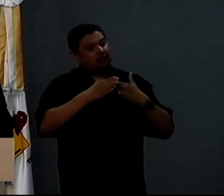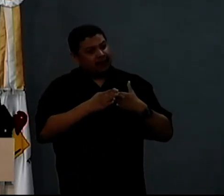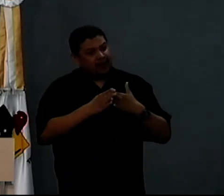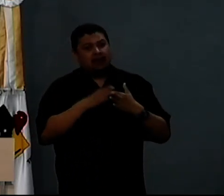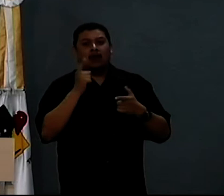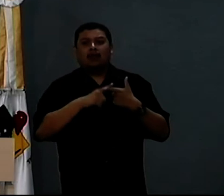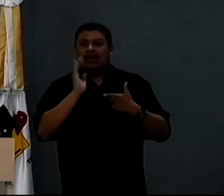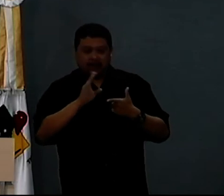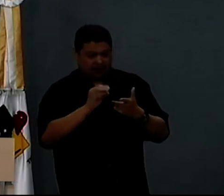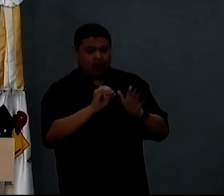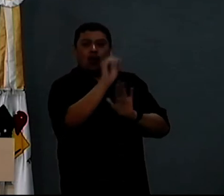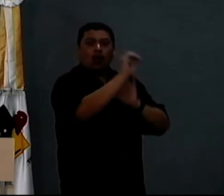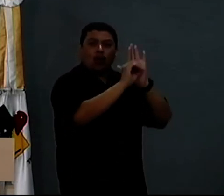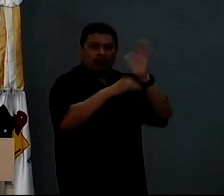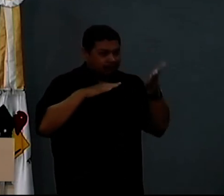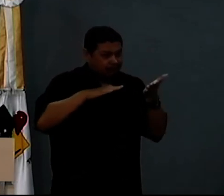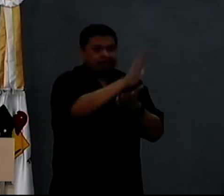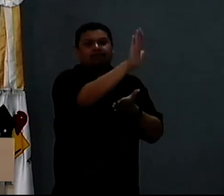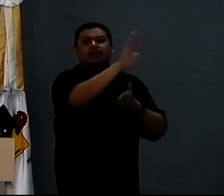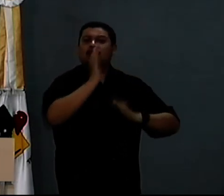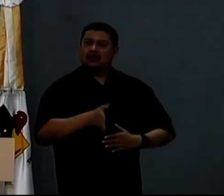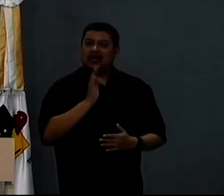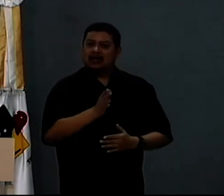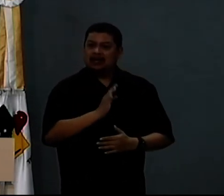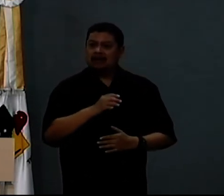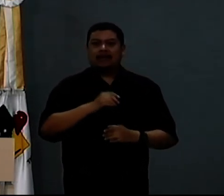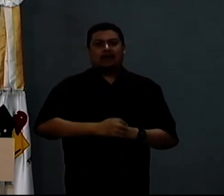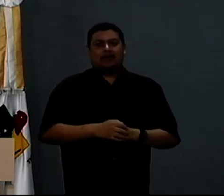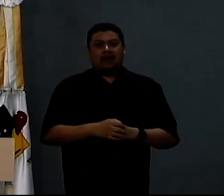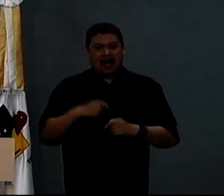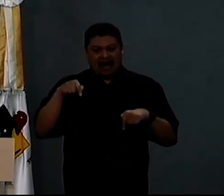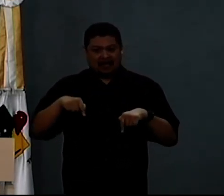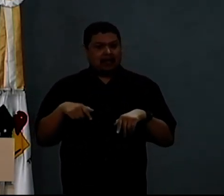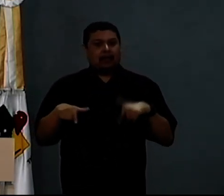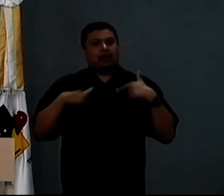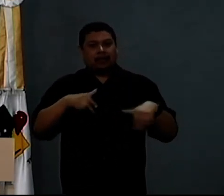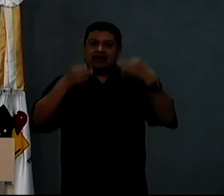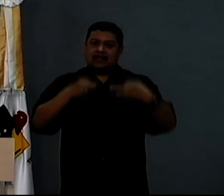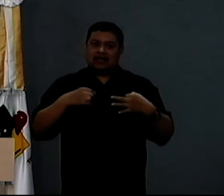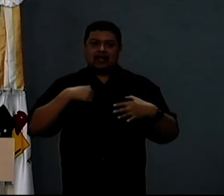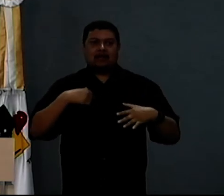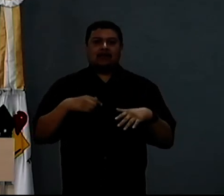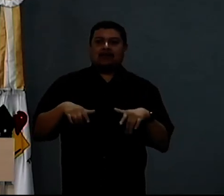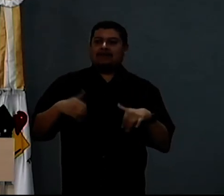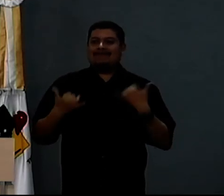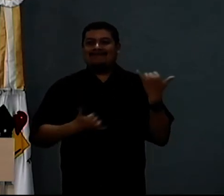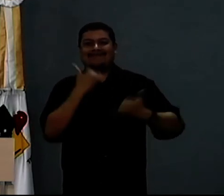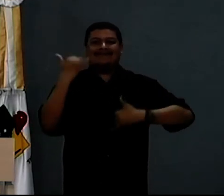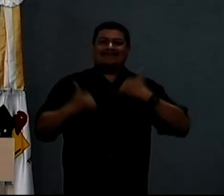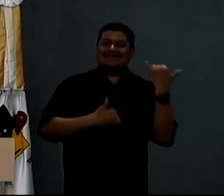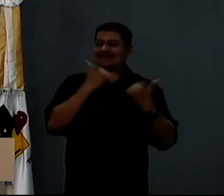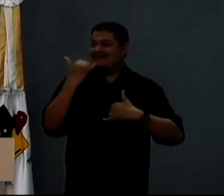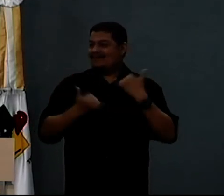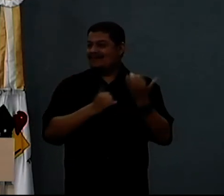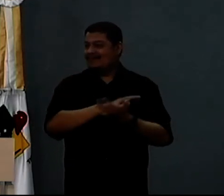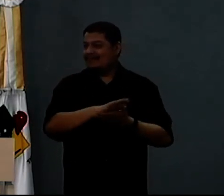mandamos indicação. Vereadores não estão brincando, estão cobrando e fiscalizando o trabalho. Então, precisamos